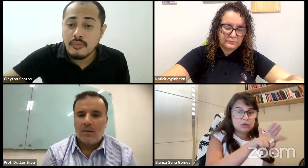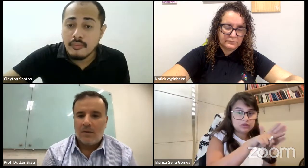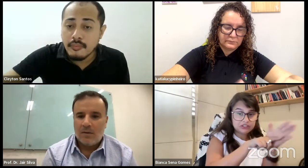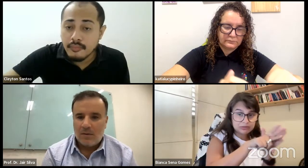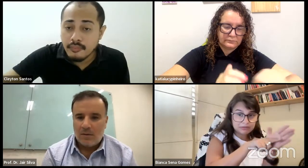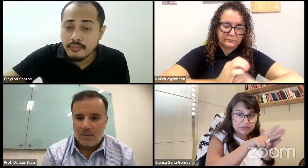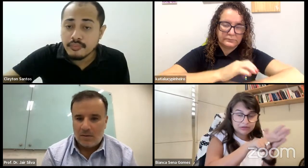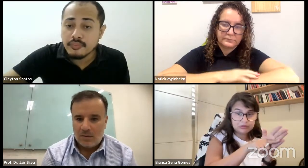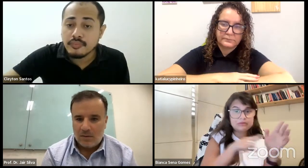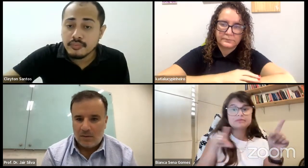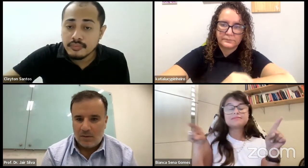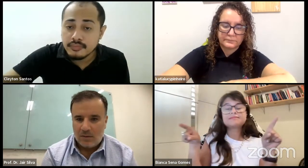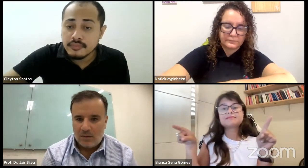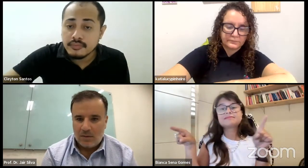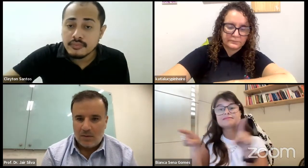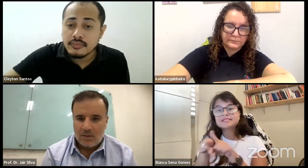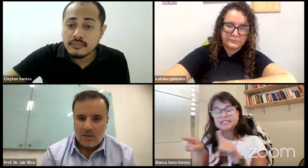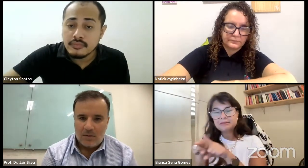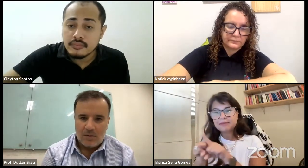questão